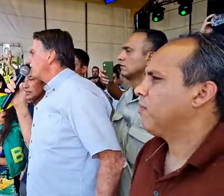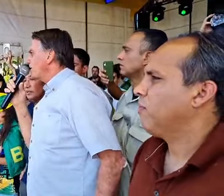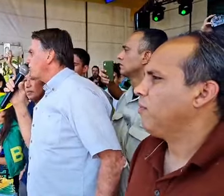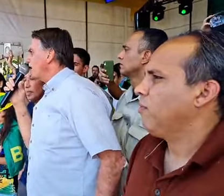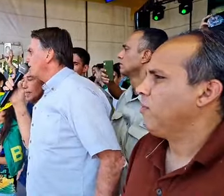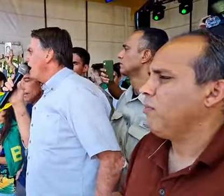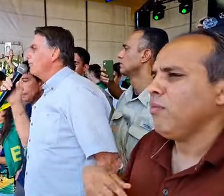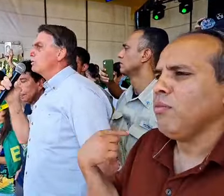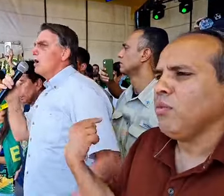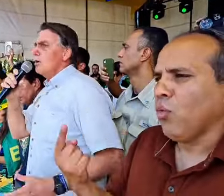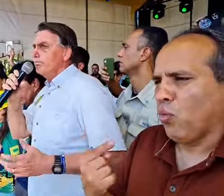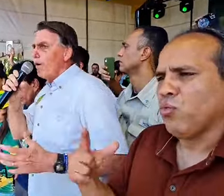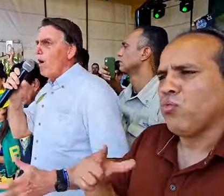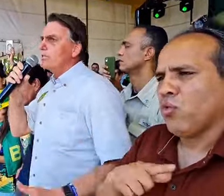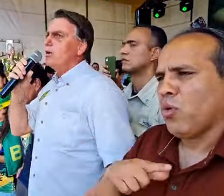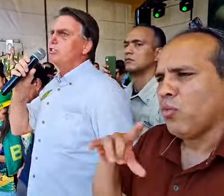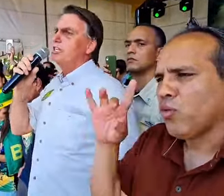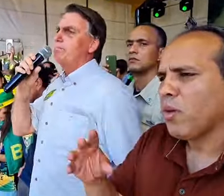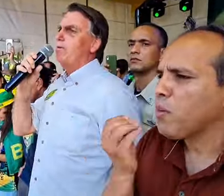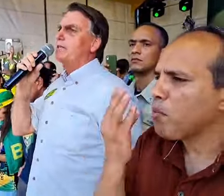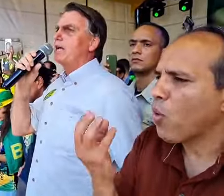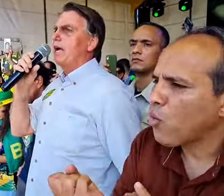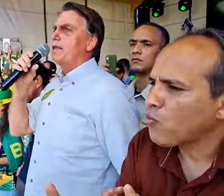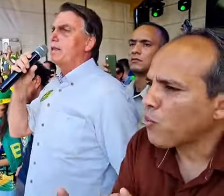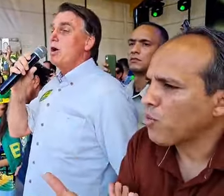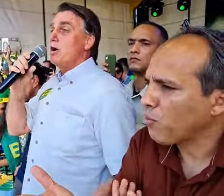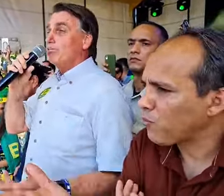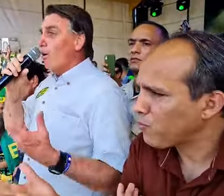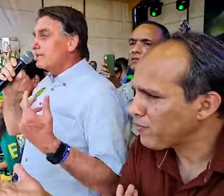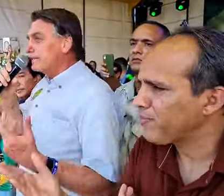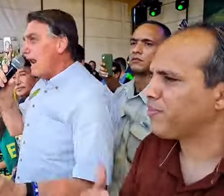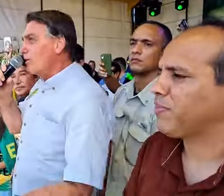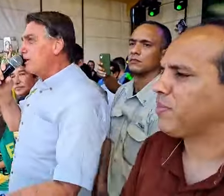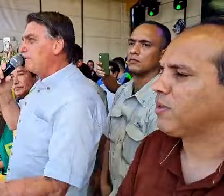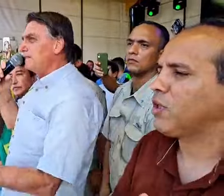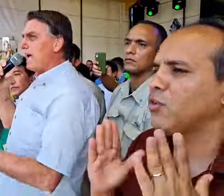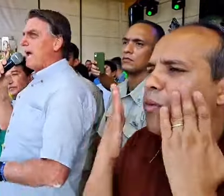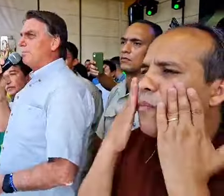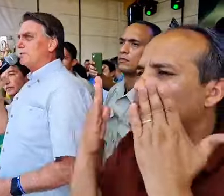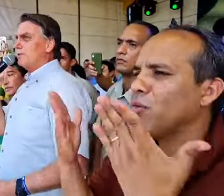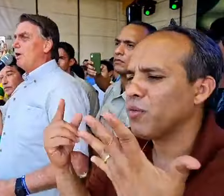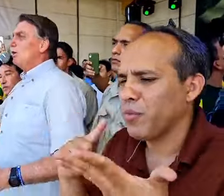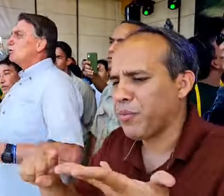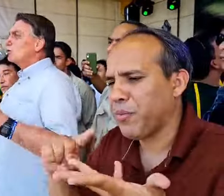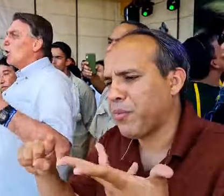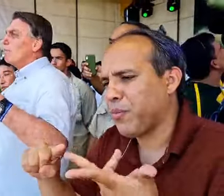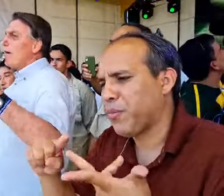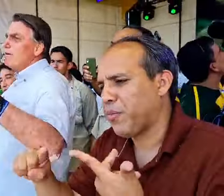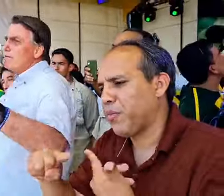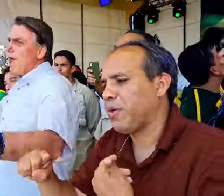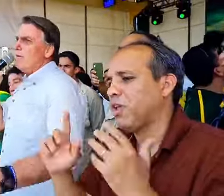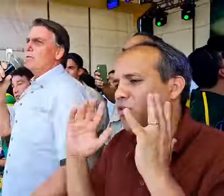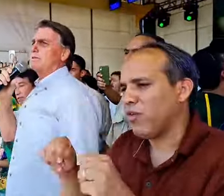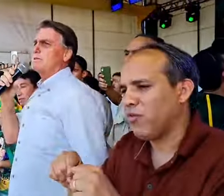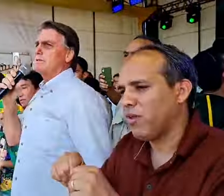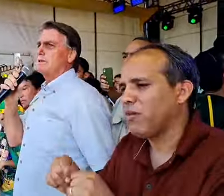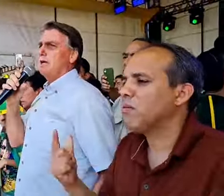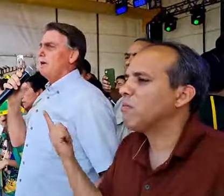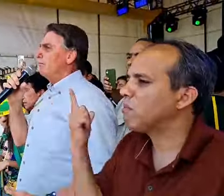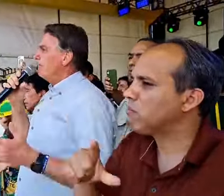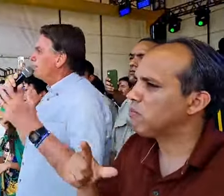Nós só temos boas notícias para vocês, mostrar o que fizemos.